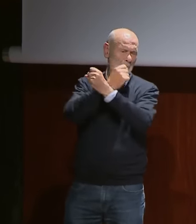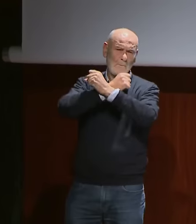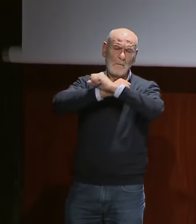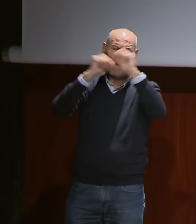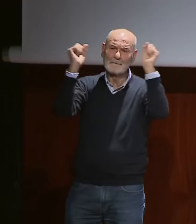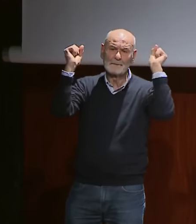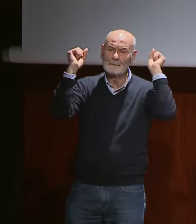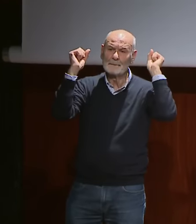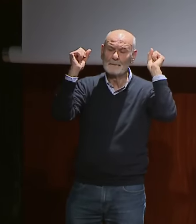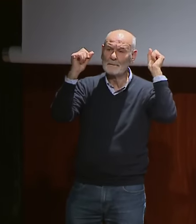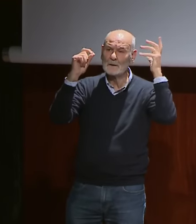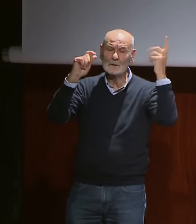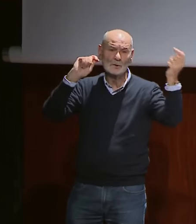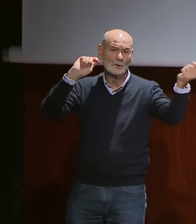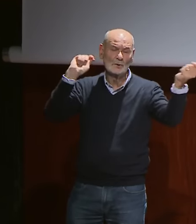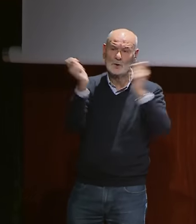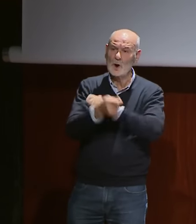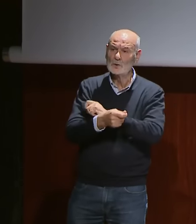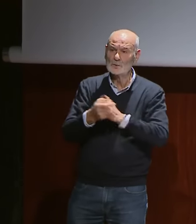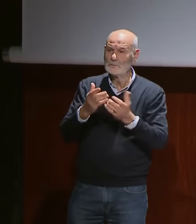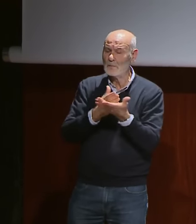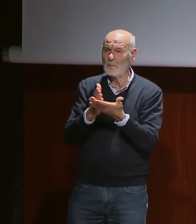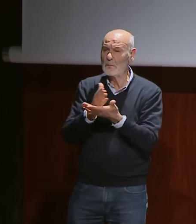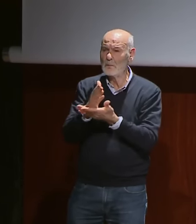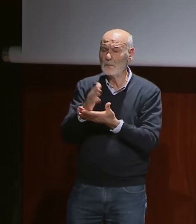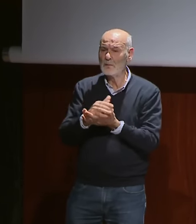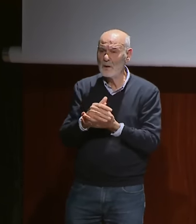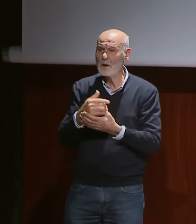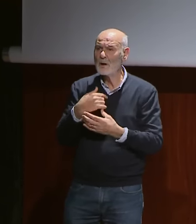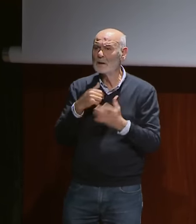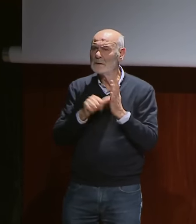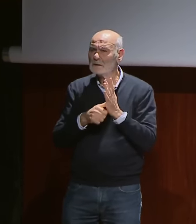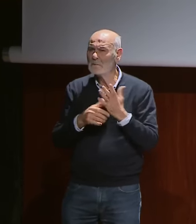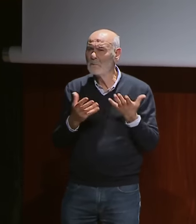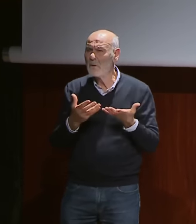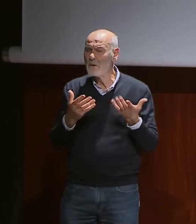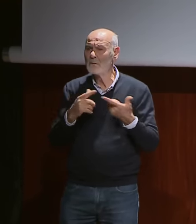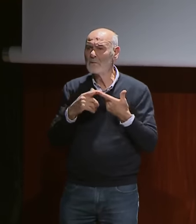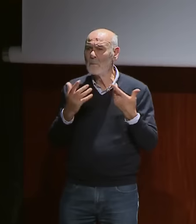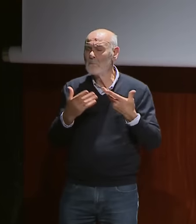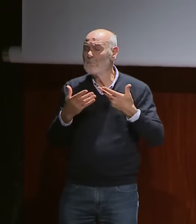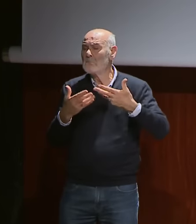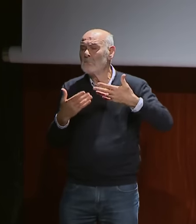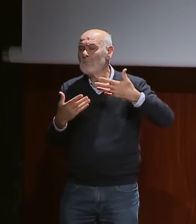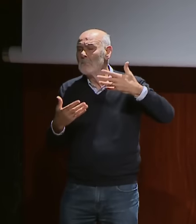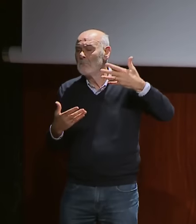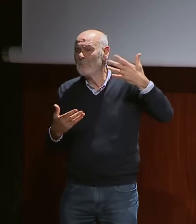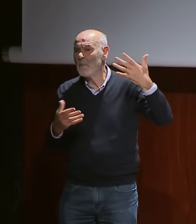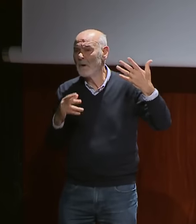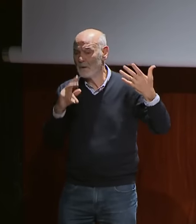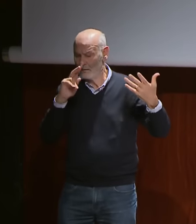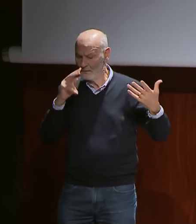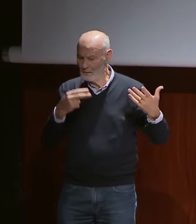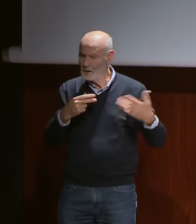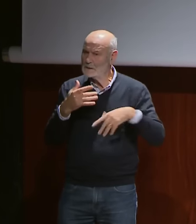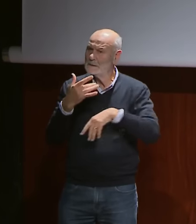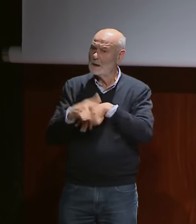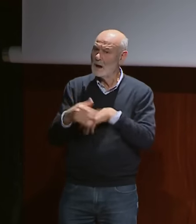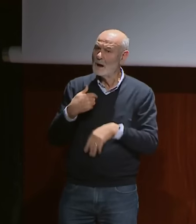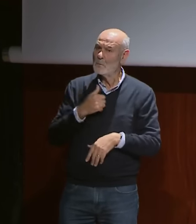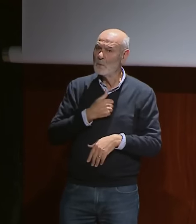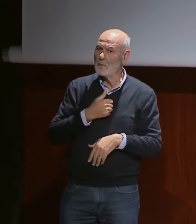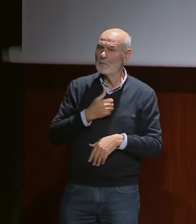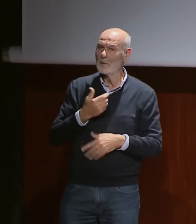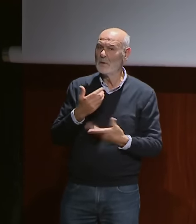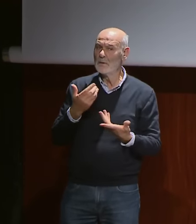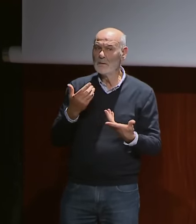qui ont été vraiment des outils d'émancipation des sourds qui nous ont un peu ouvert